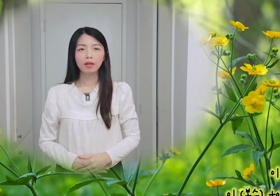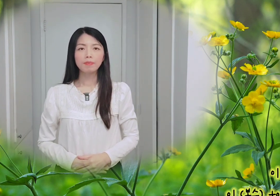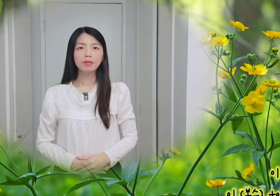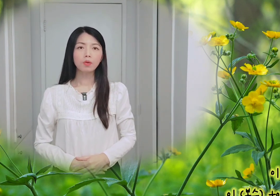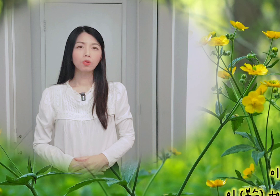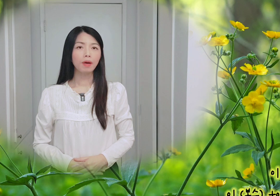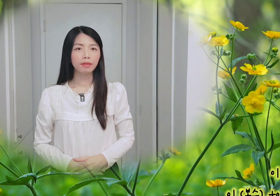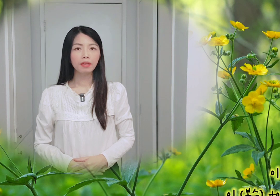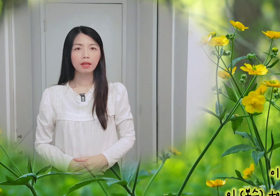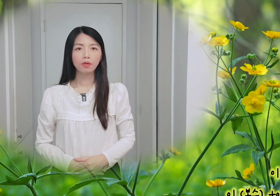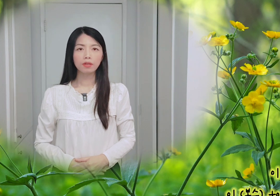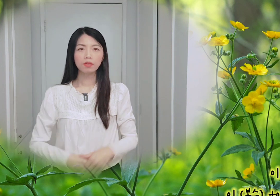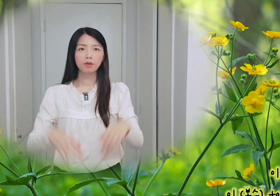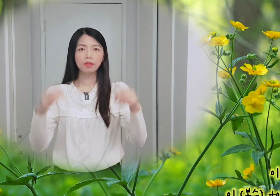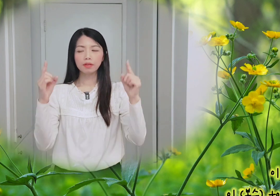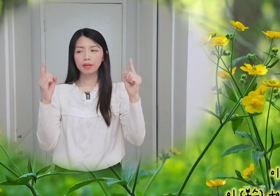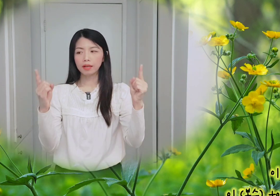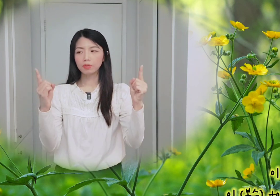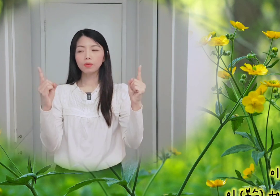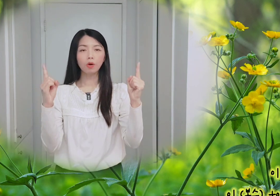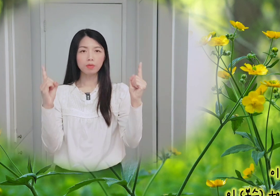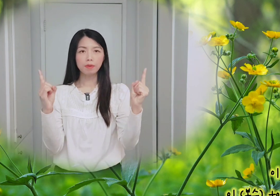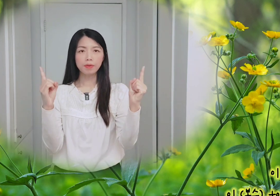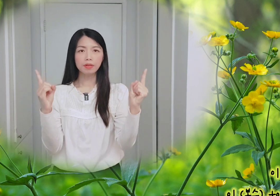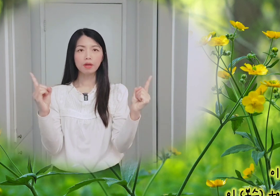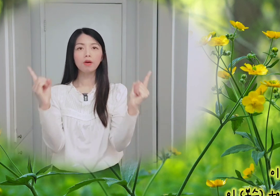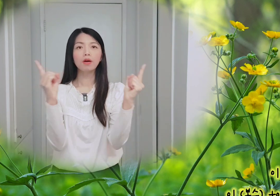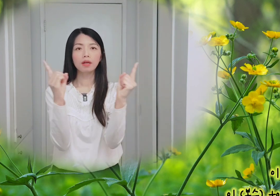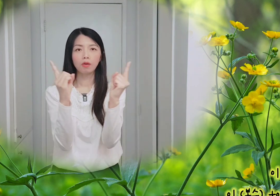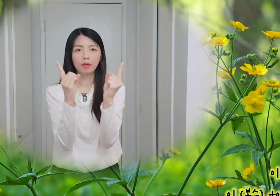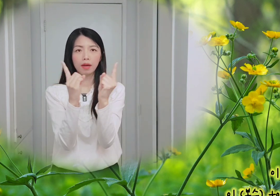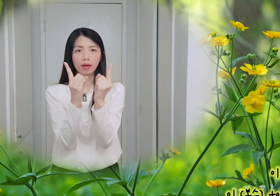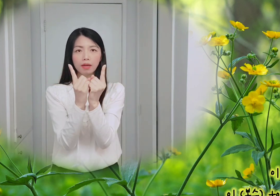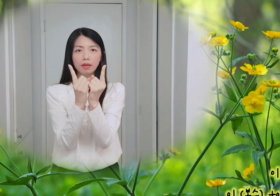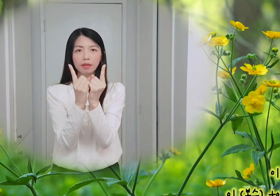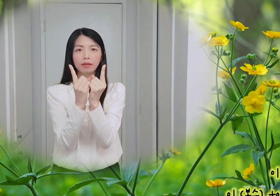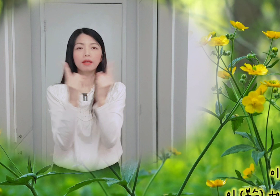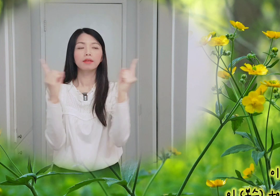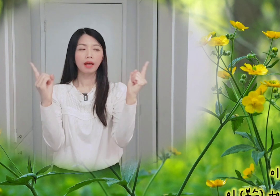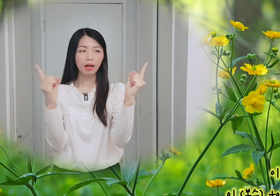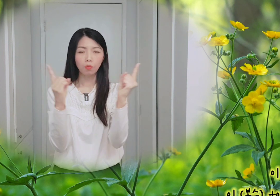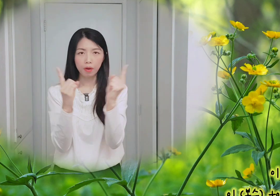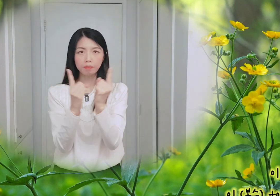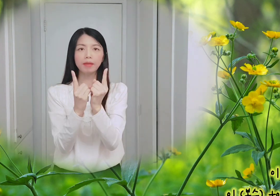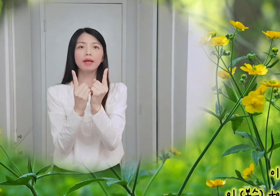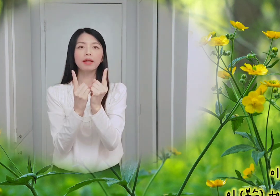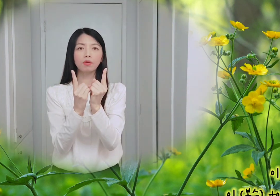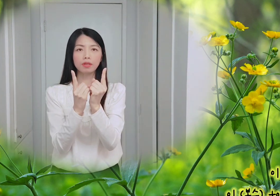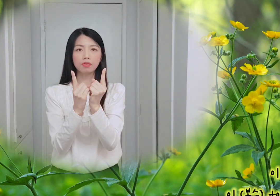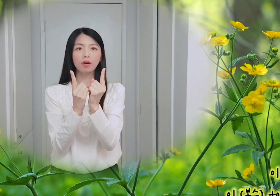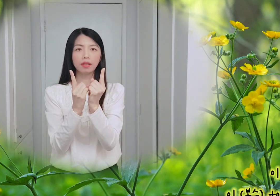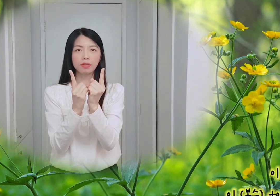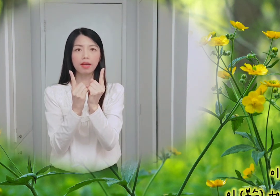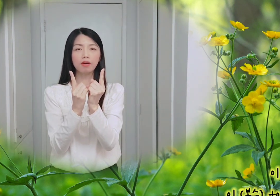만나주세요. 일반적으로 만나다라고 하는 뜻의 수어는 양손 검지만 펴셔서 이렇게 다가오면